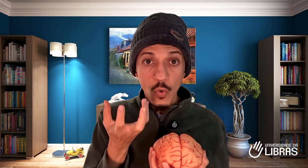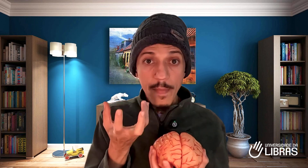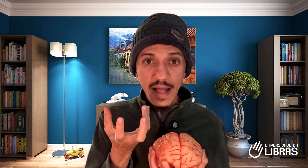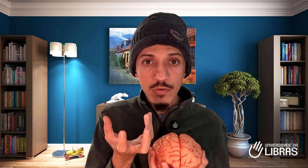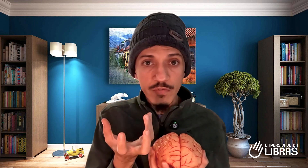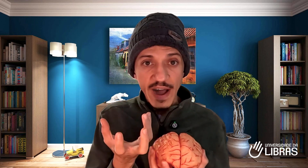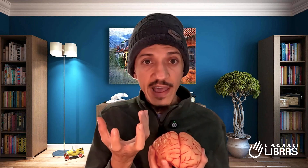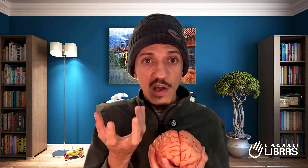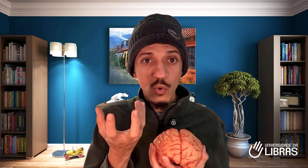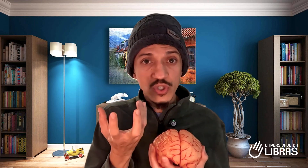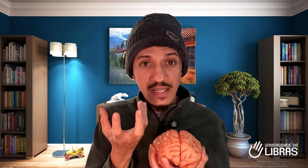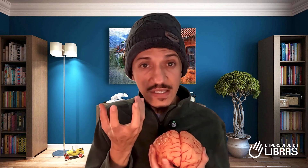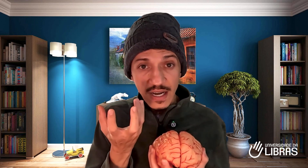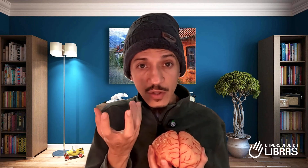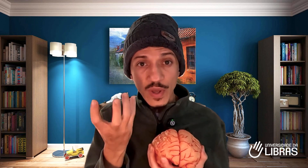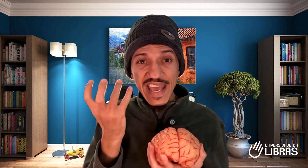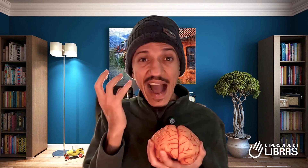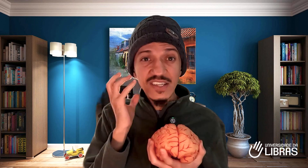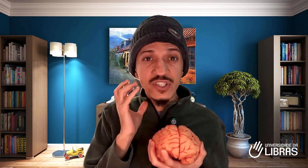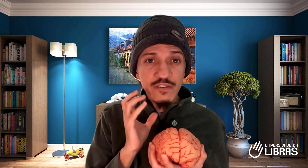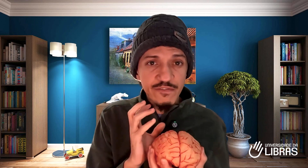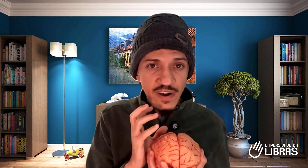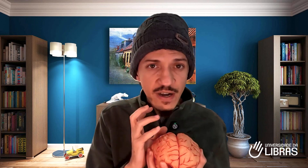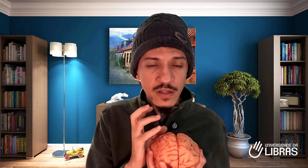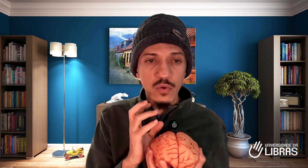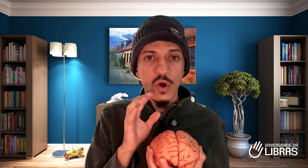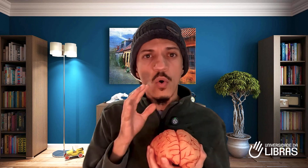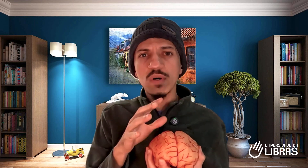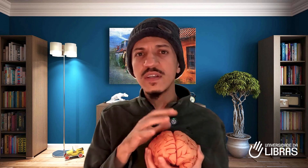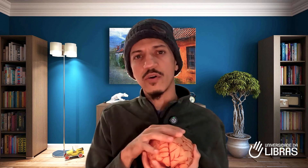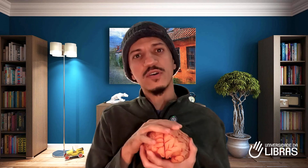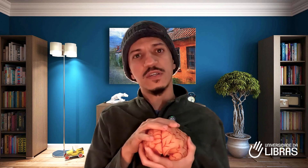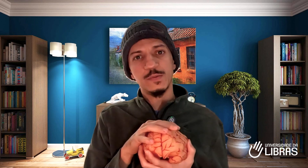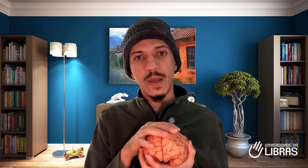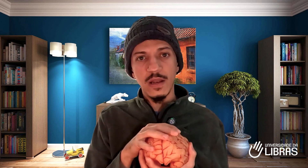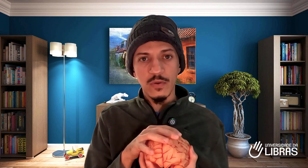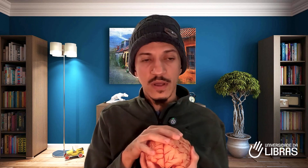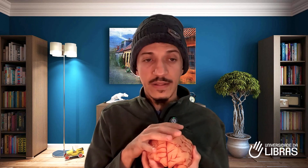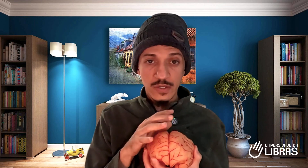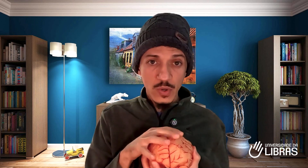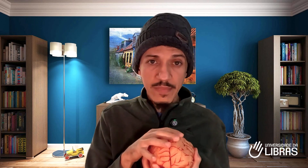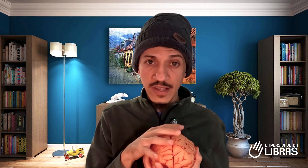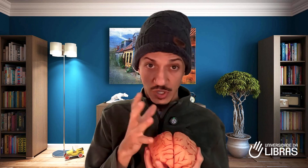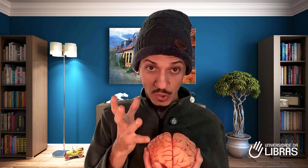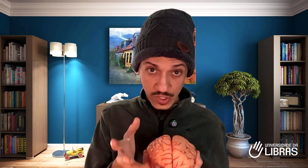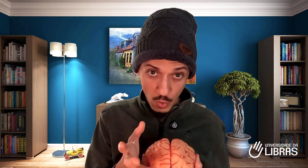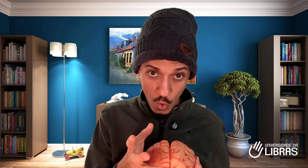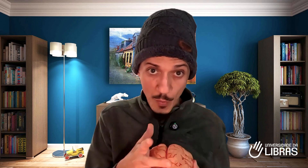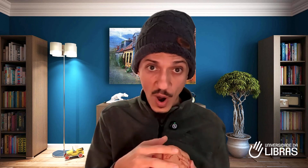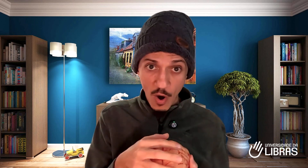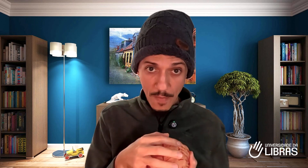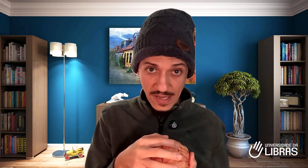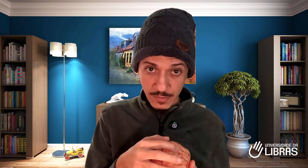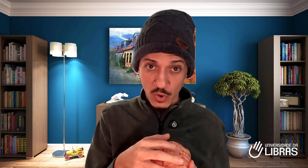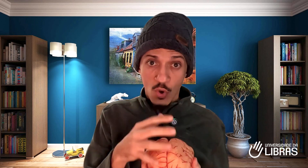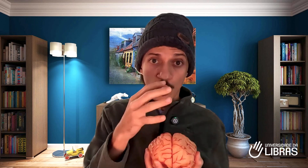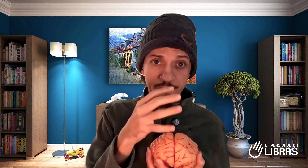método vai utilizando e ativando os neurônios espelho da sua mente, do seu corpo ao máximo, com vídeos